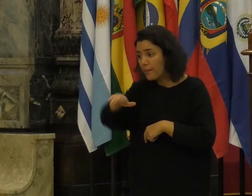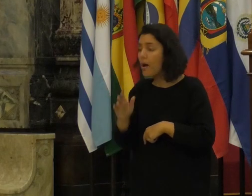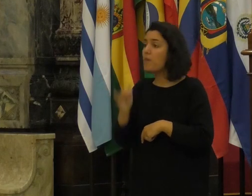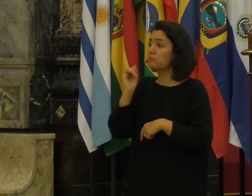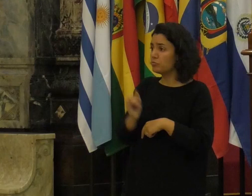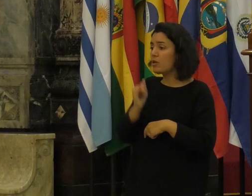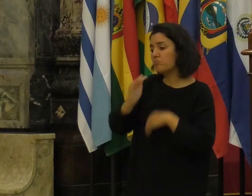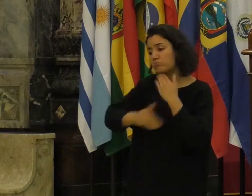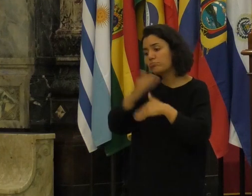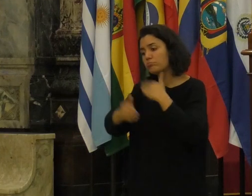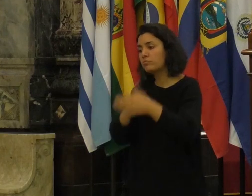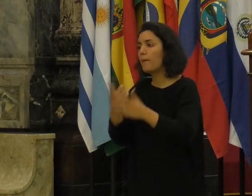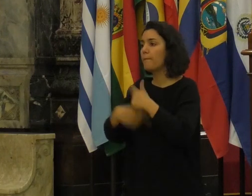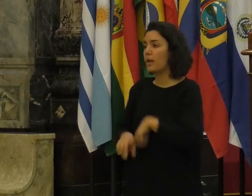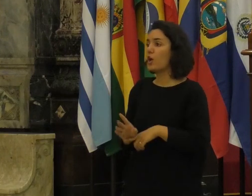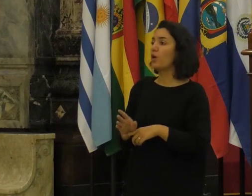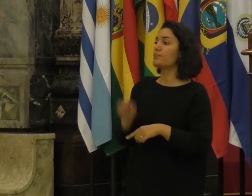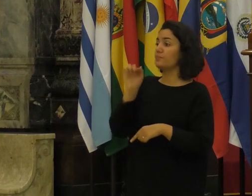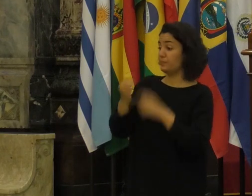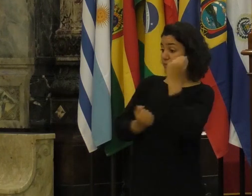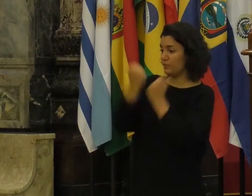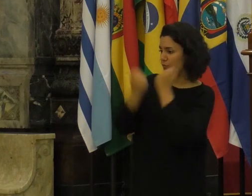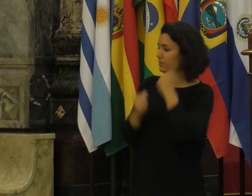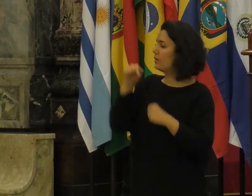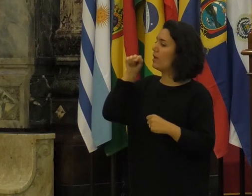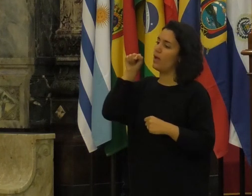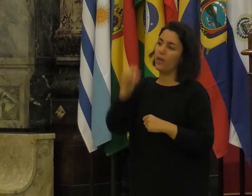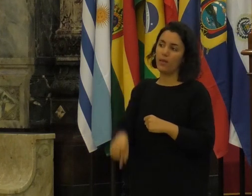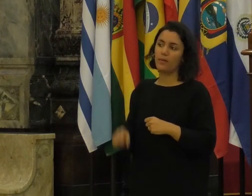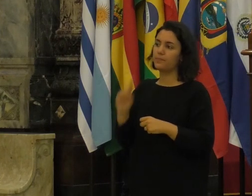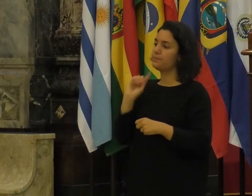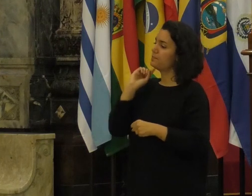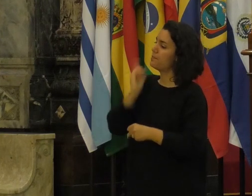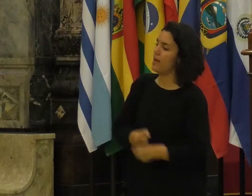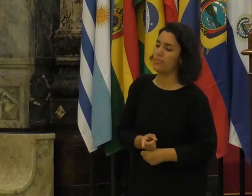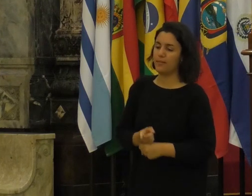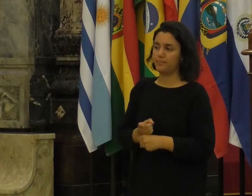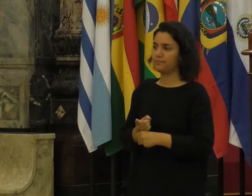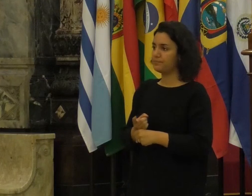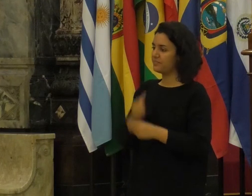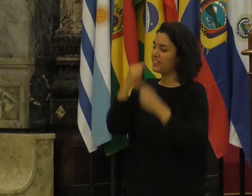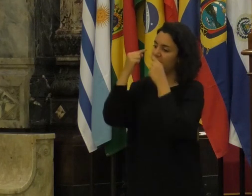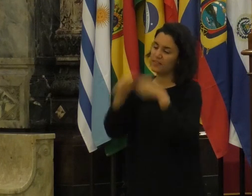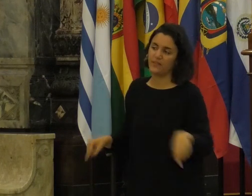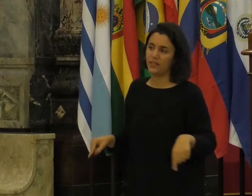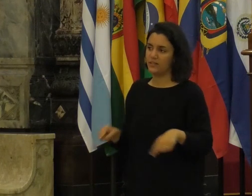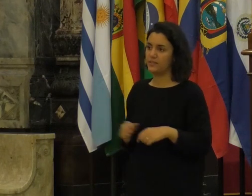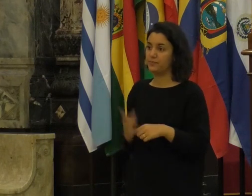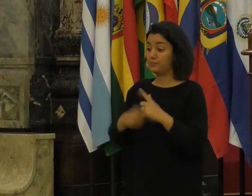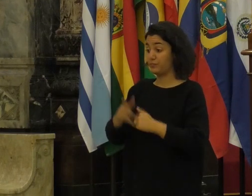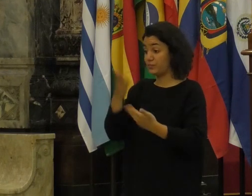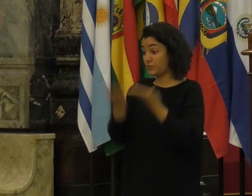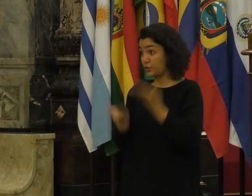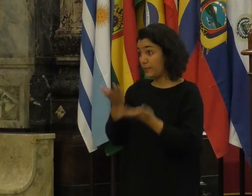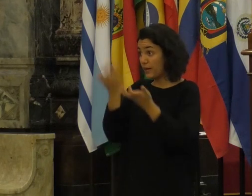caminando, pero el perfil económico sigue marcando importantes diferencias. Si comparáramos estos